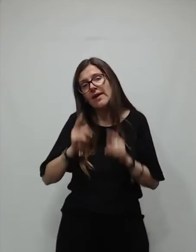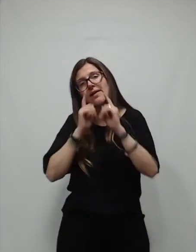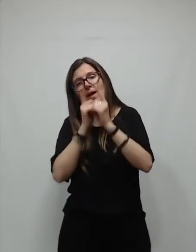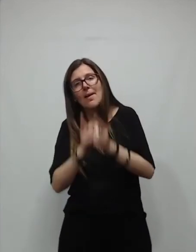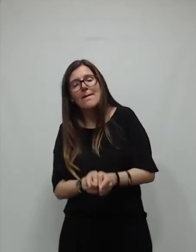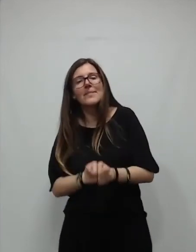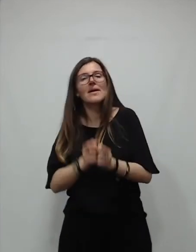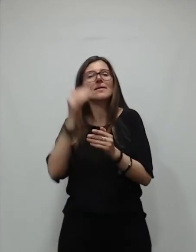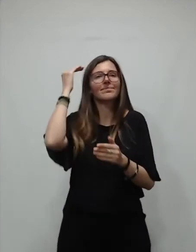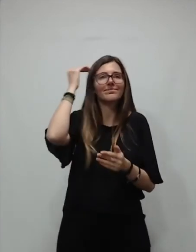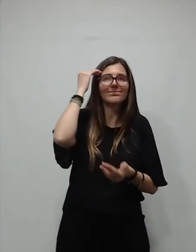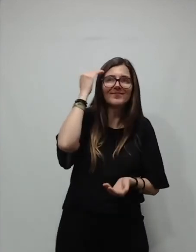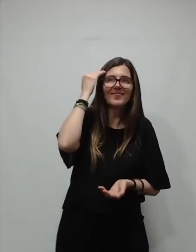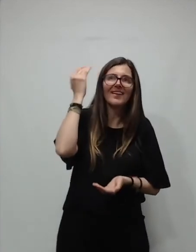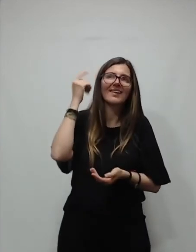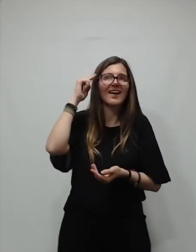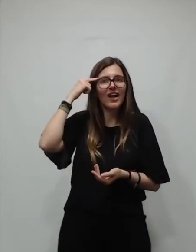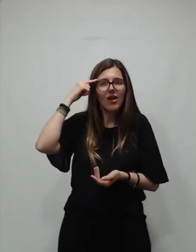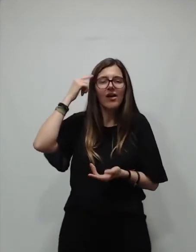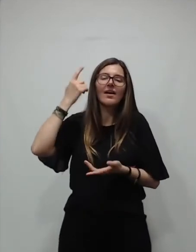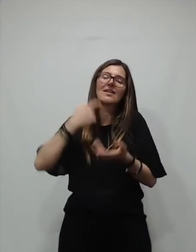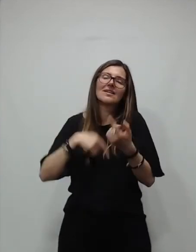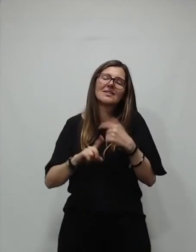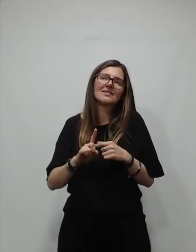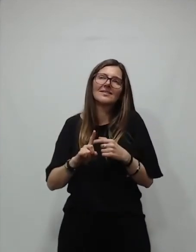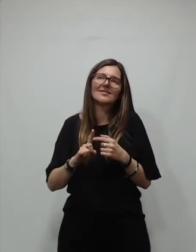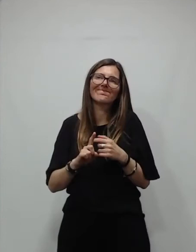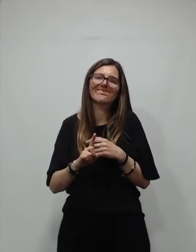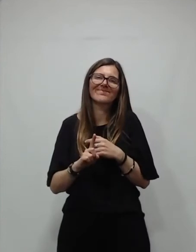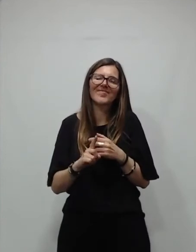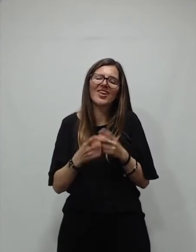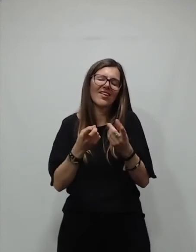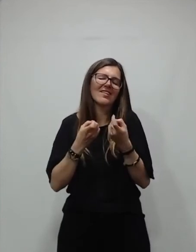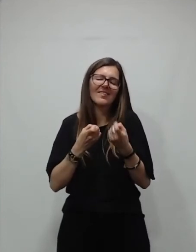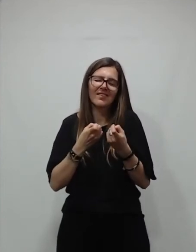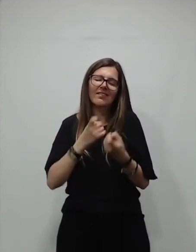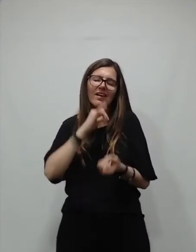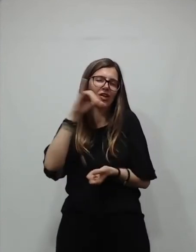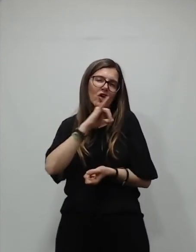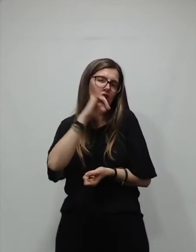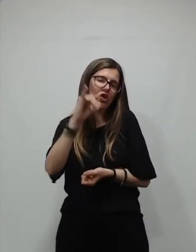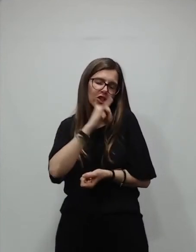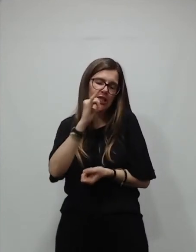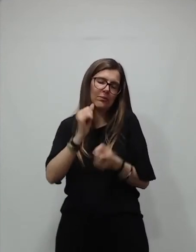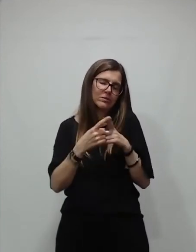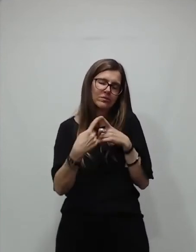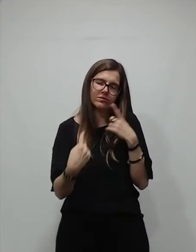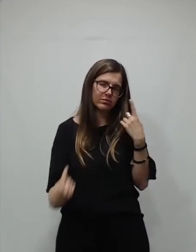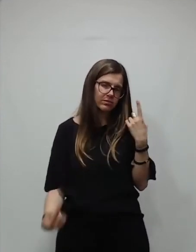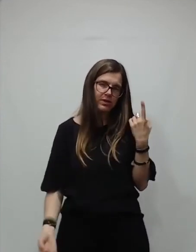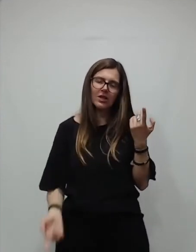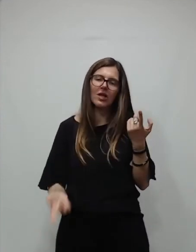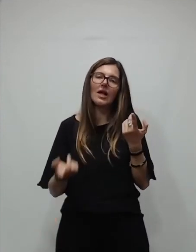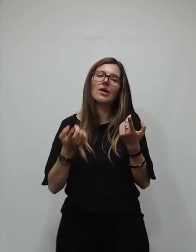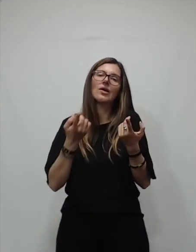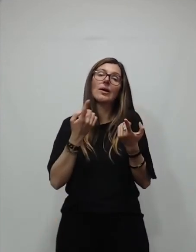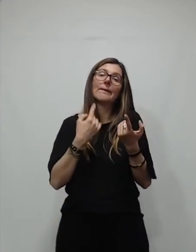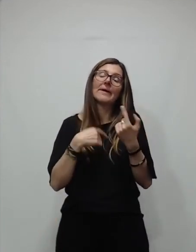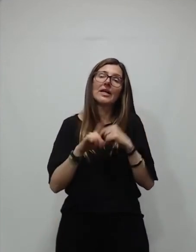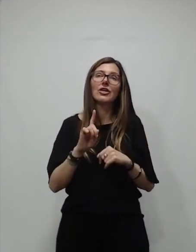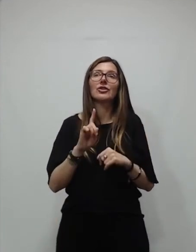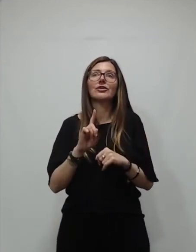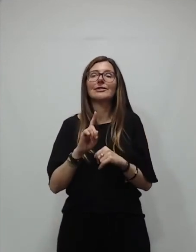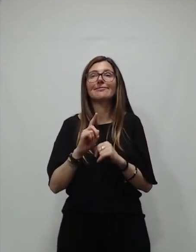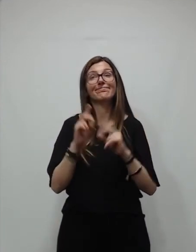Aquí está más o menos la imagen bien. ¿Quieres que modifique algo? ¿Les parece que modifique algo? No sé ahora si alguien nos va a